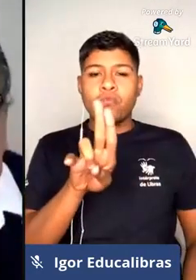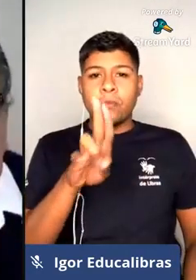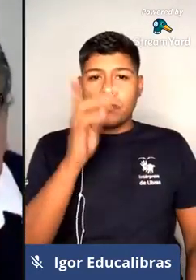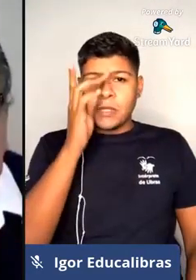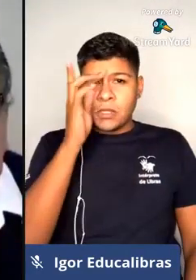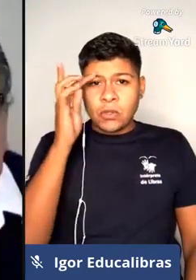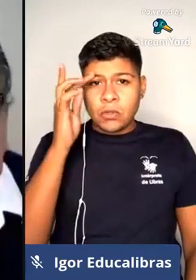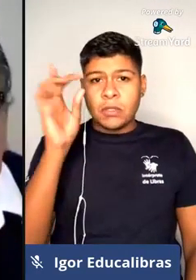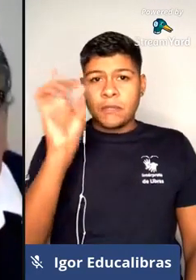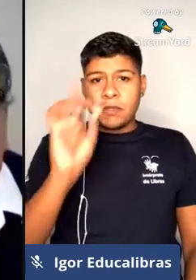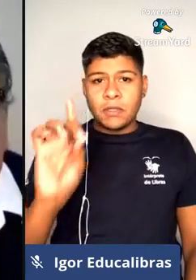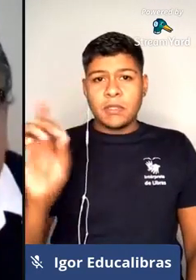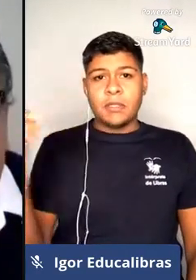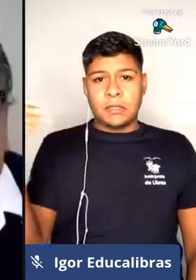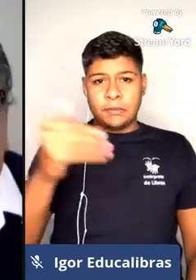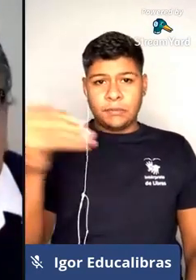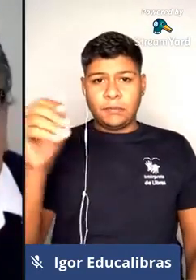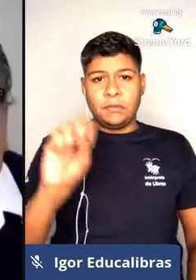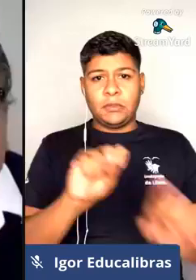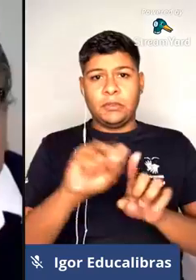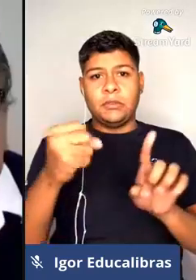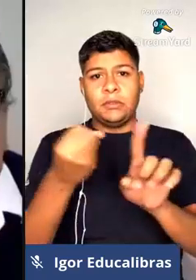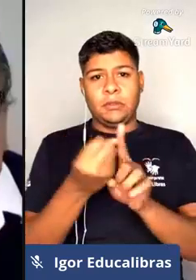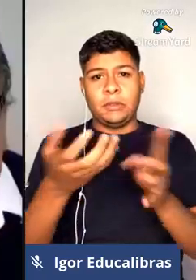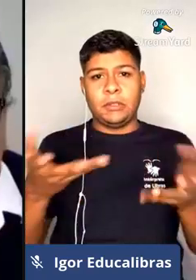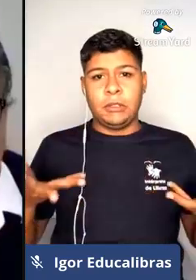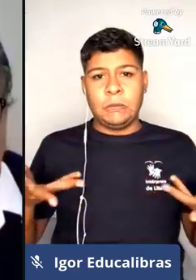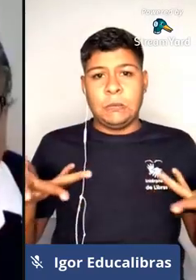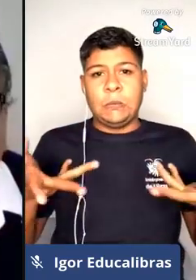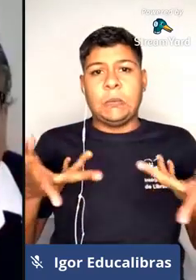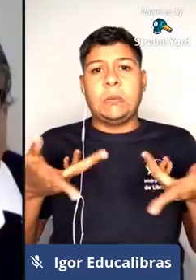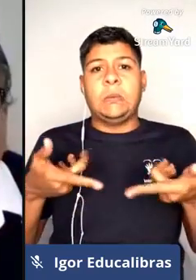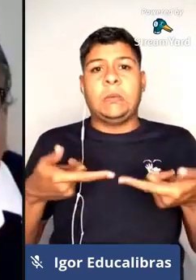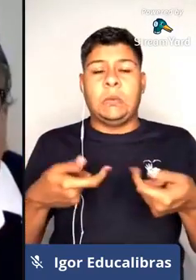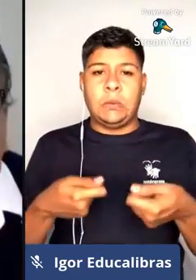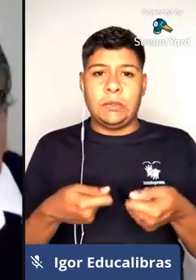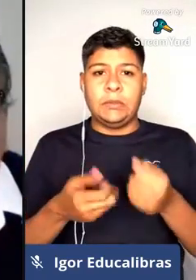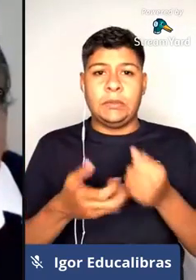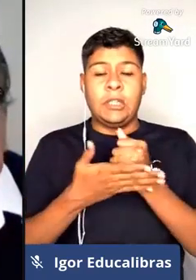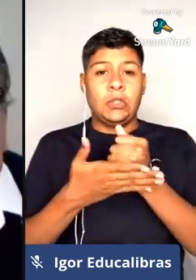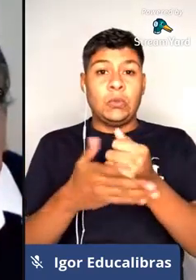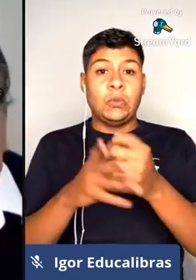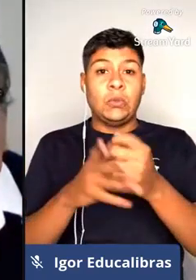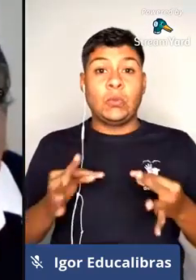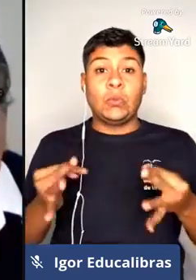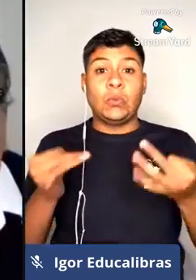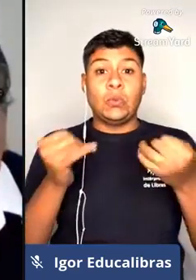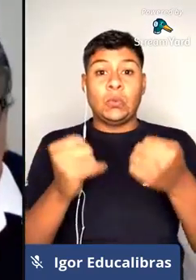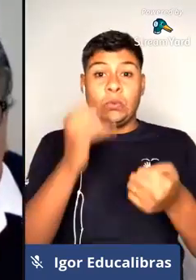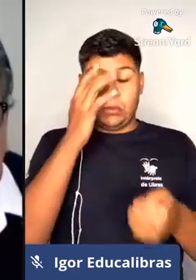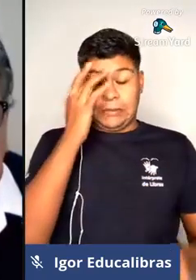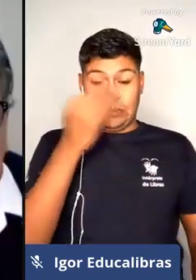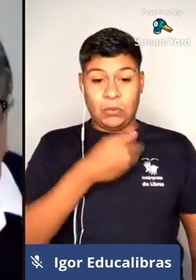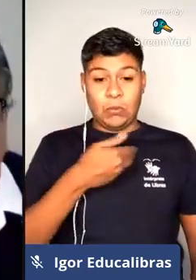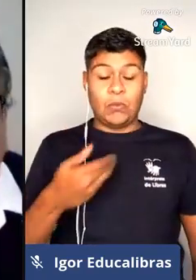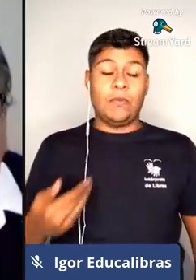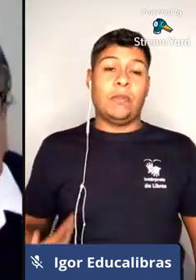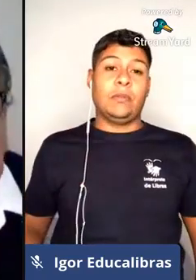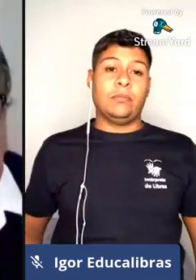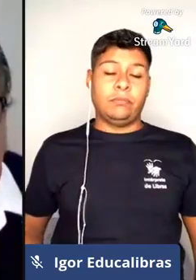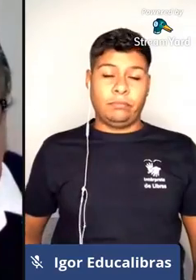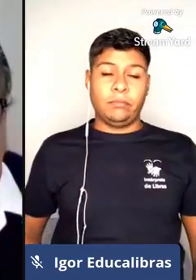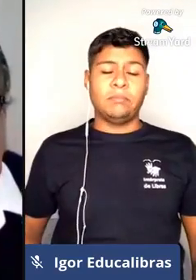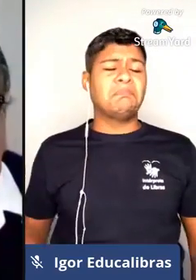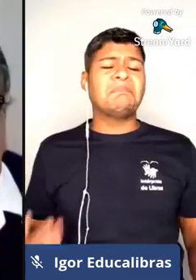na sociedade ela deve ser plena e irrestrita, com o apoio total dos entes governamentais. O